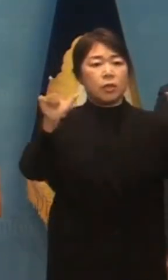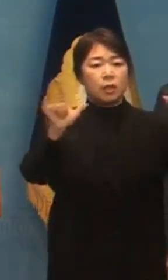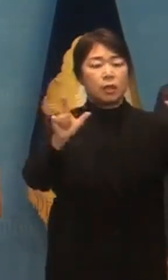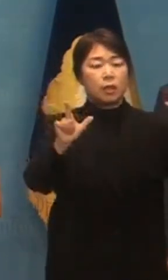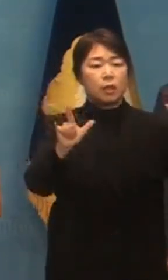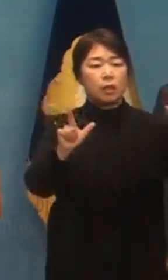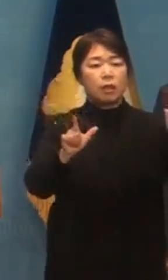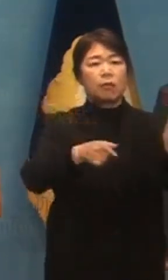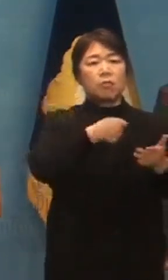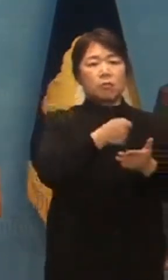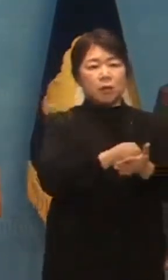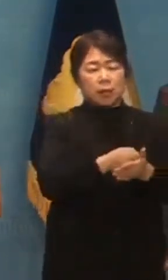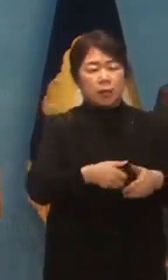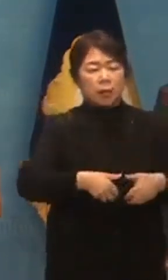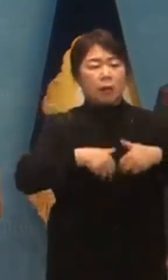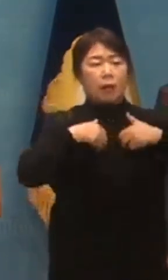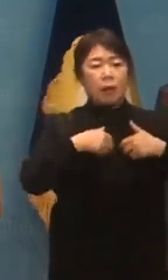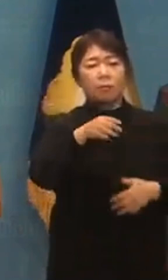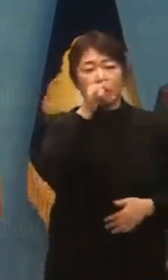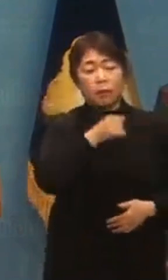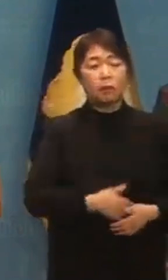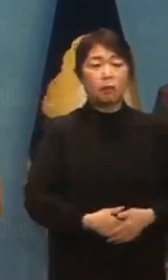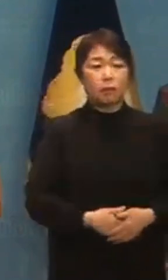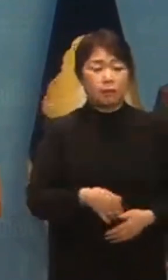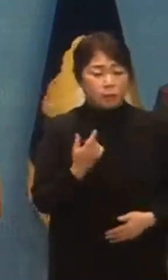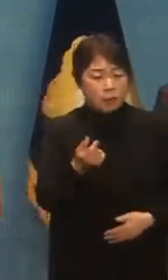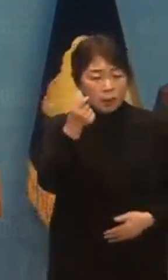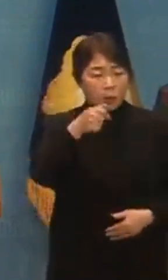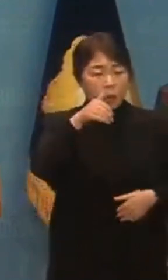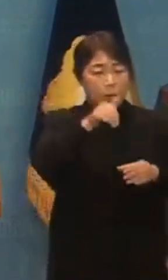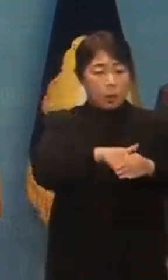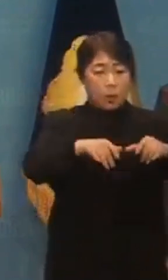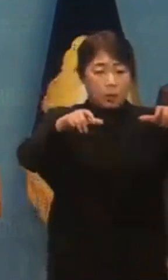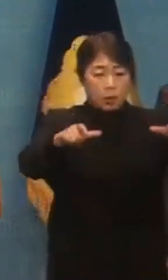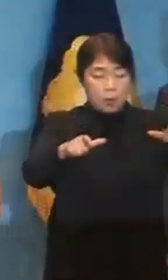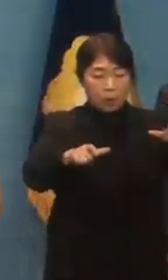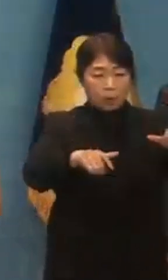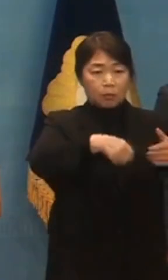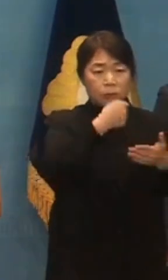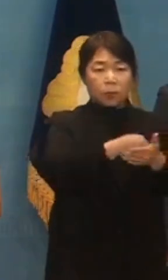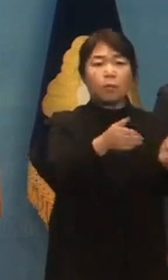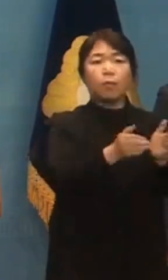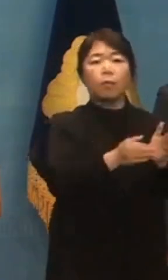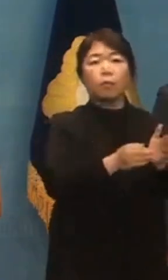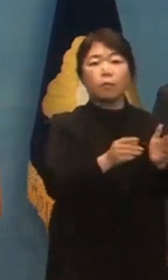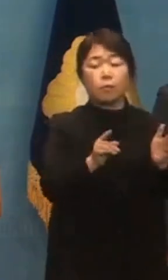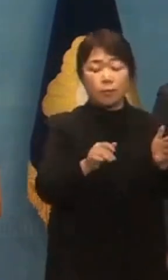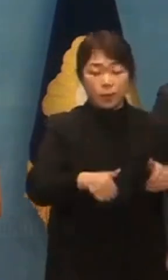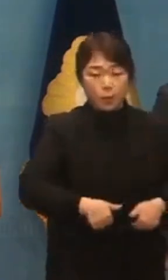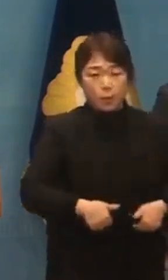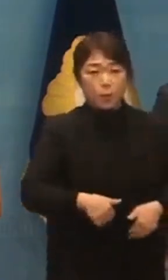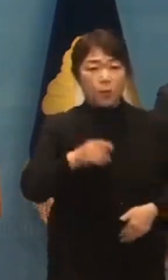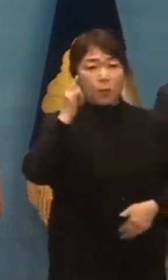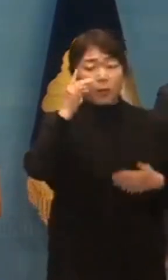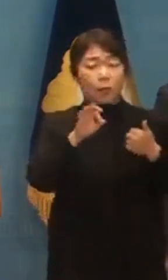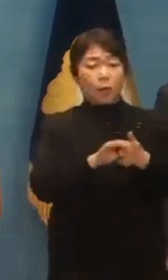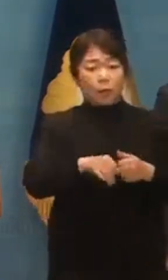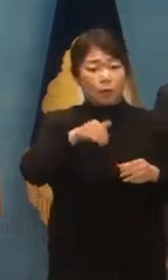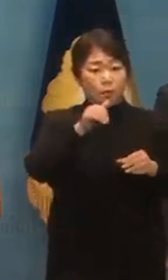기억이 있습니다. 조속한 선거구 획정은 유권자들의 판단을 위해서도